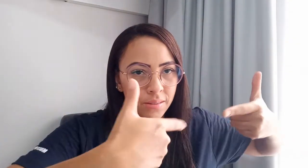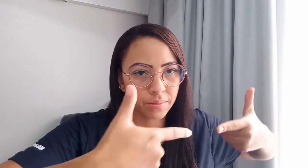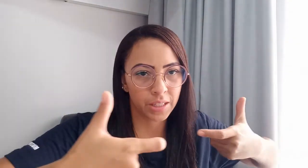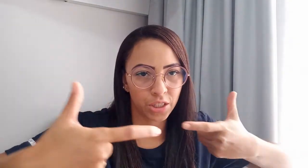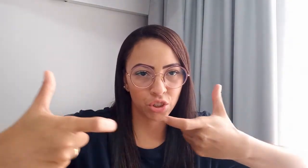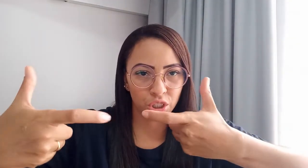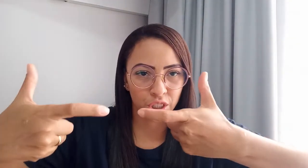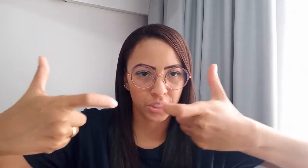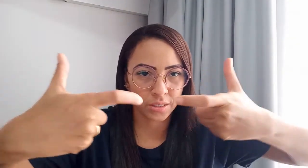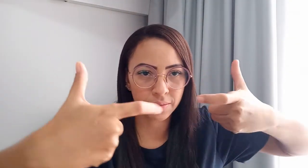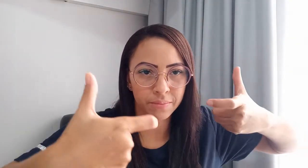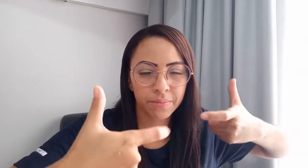né, de